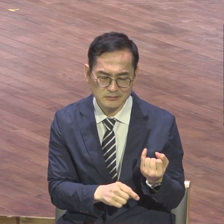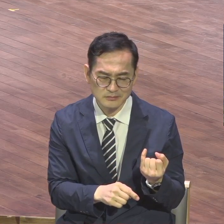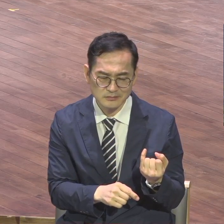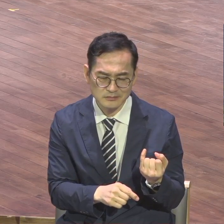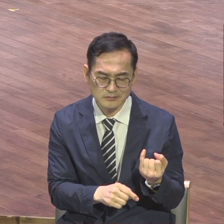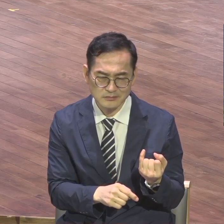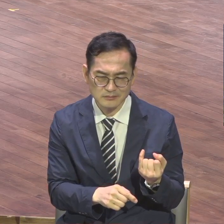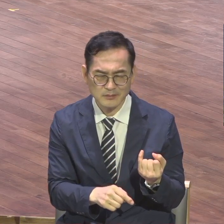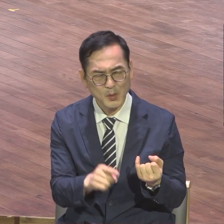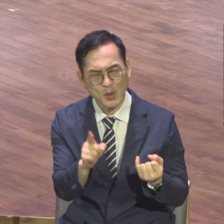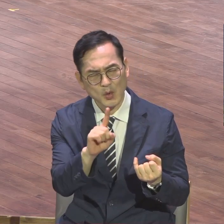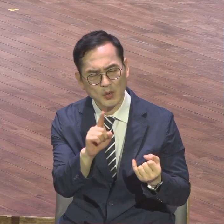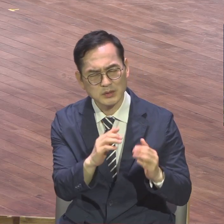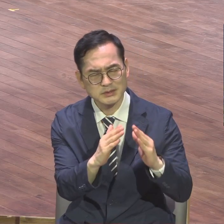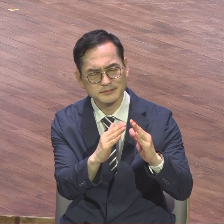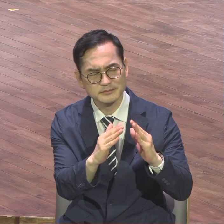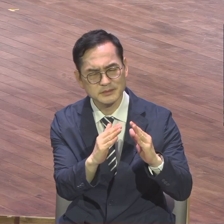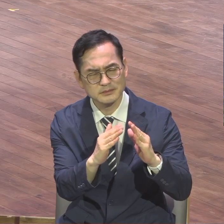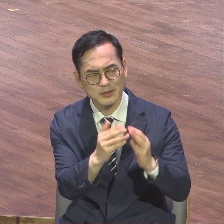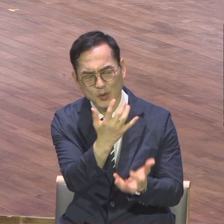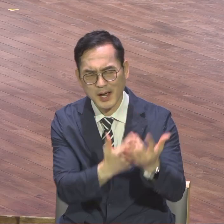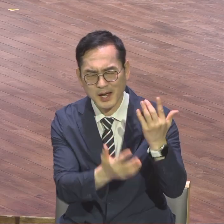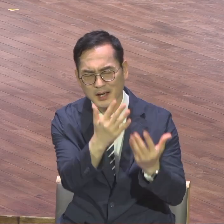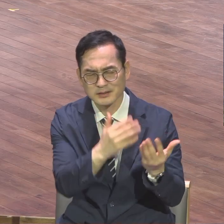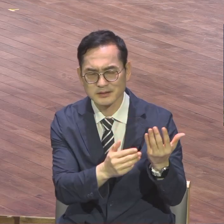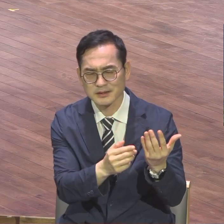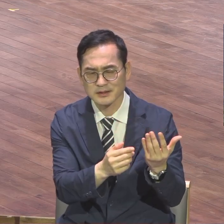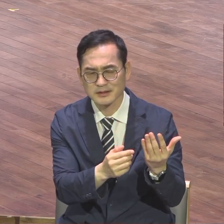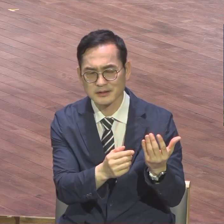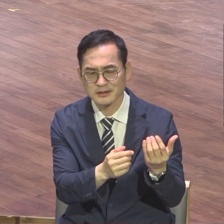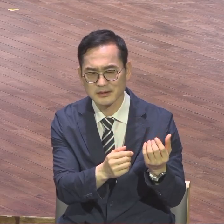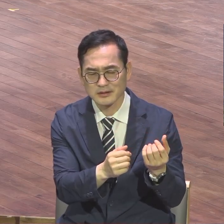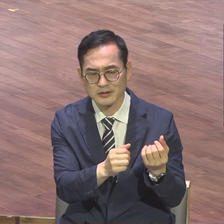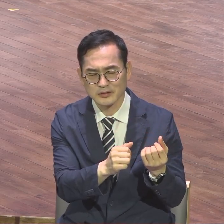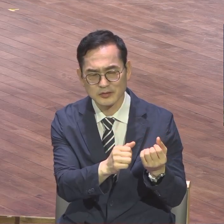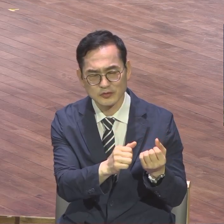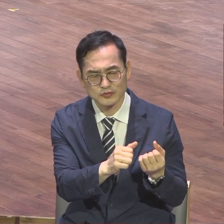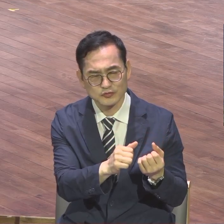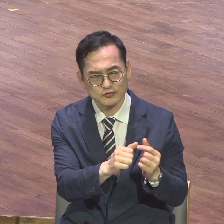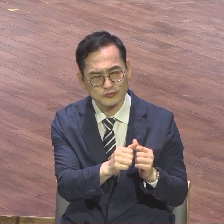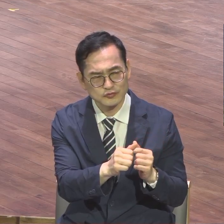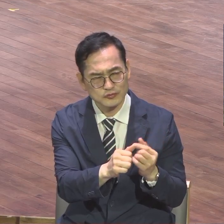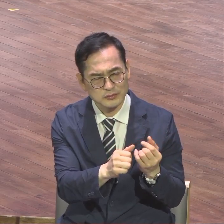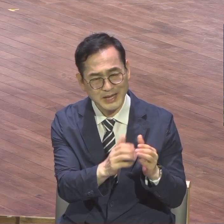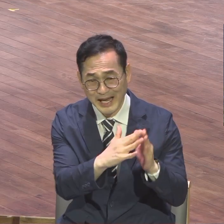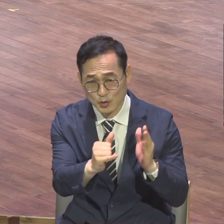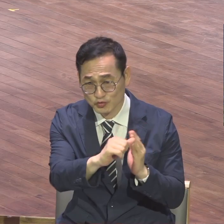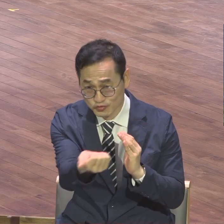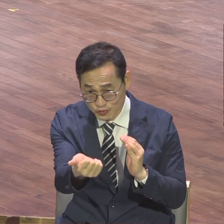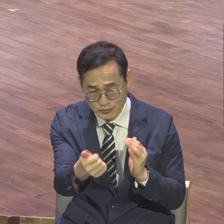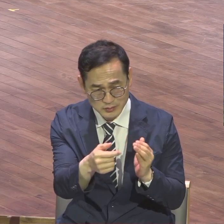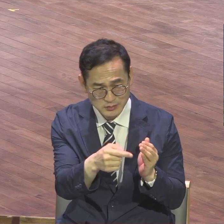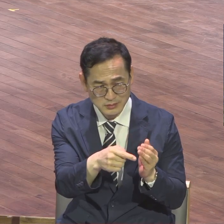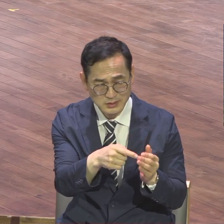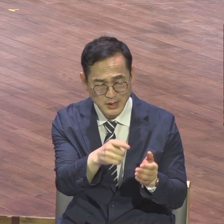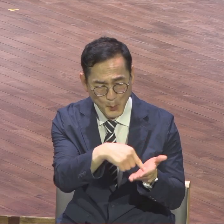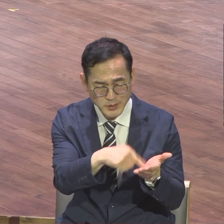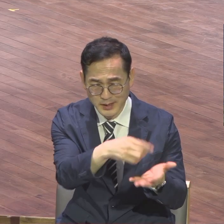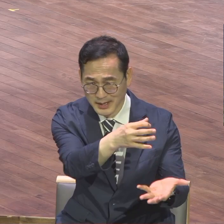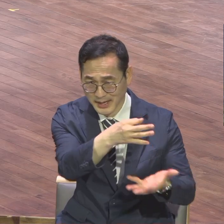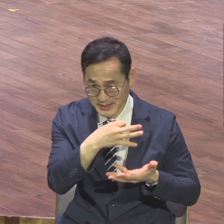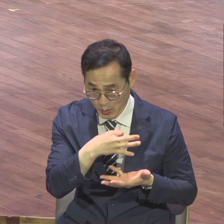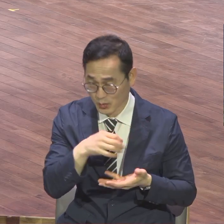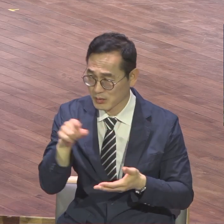돈 가지고 기념으로 혜린 딸 이름 그리는가 봐요. 그래서 바누아트에 유치원 세웠어요.